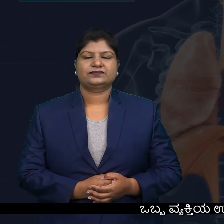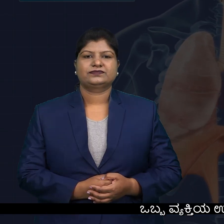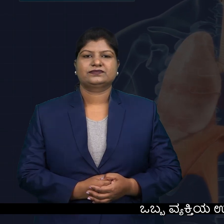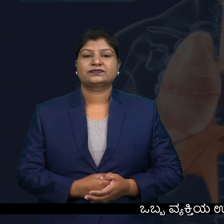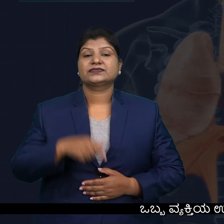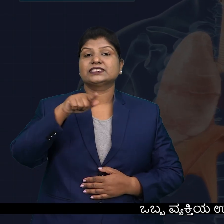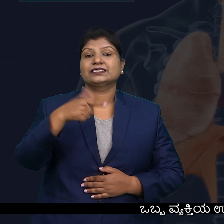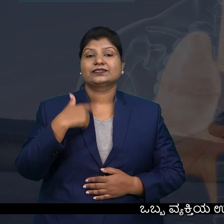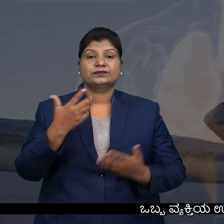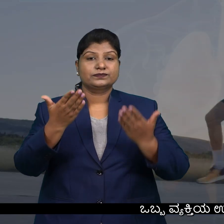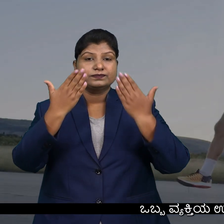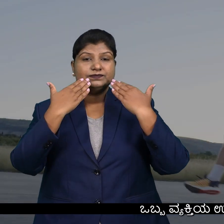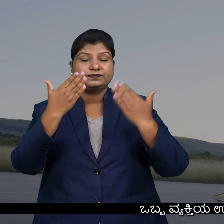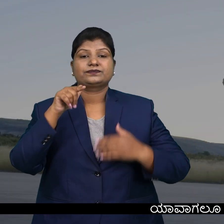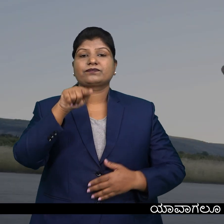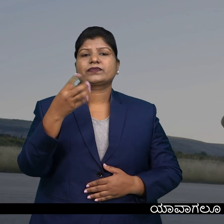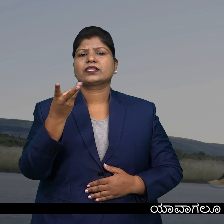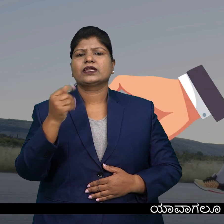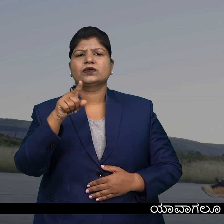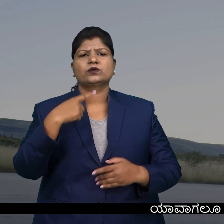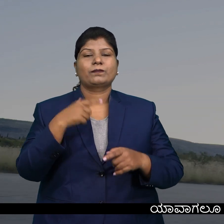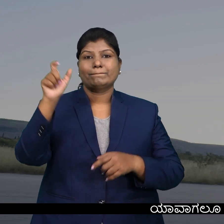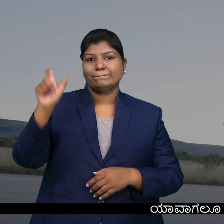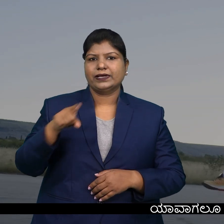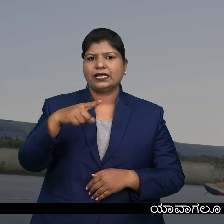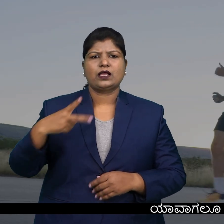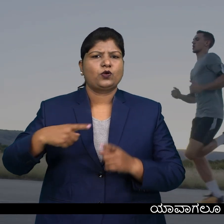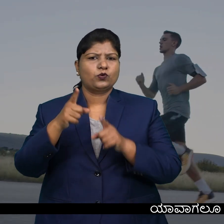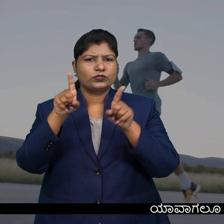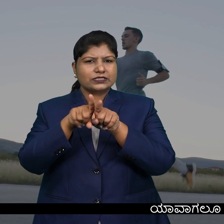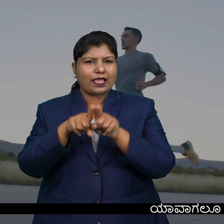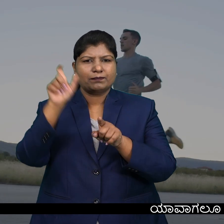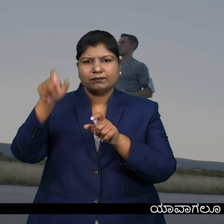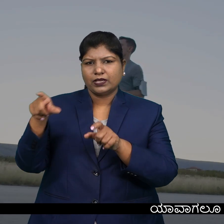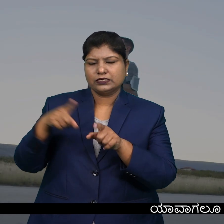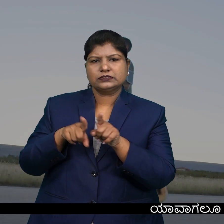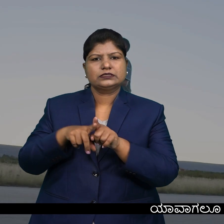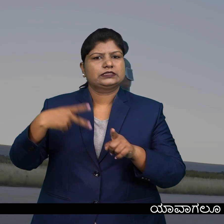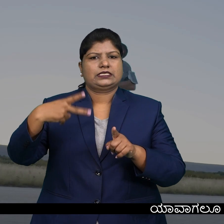ಒಬ್ಬ ವ್ಯಕ್ತಿಯ ಉಸಿರಾಟದ ಪ್ರಮಾಣವು ಯಾವಾಗಲೂ ಸ್ಥಿರವಾಗುವುದಿಲ್ಲ.